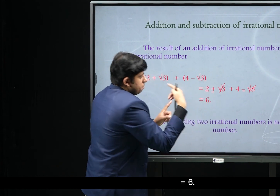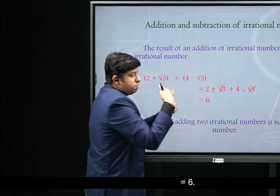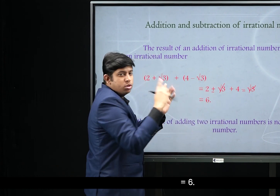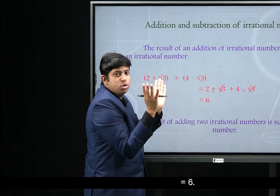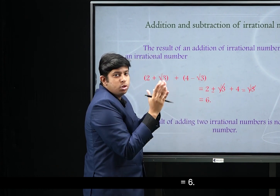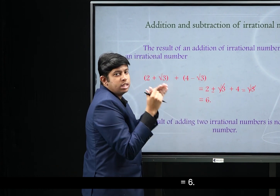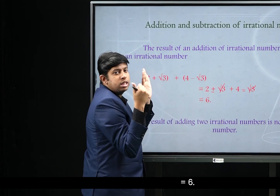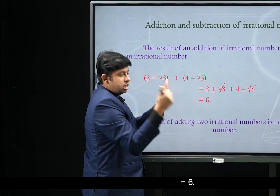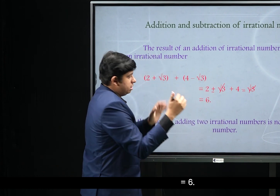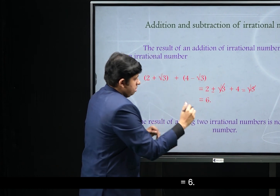6.